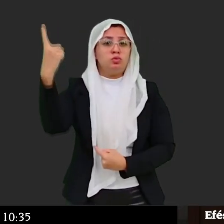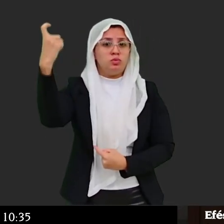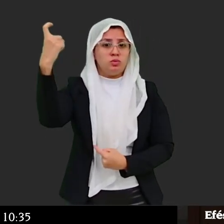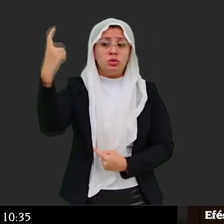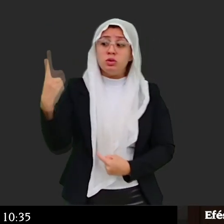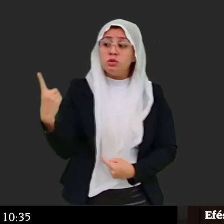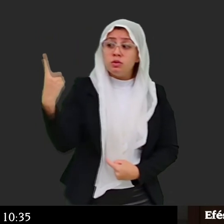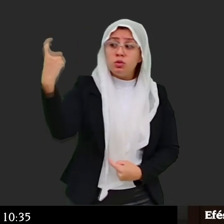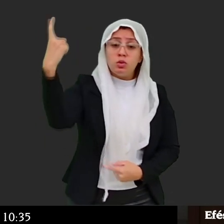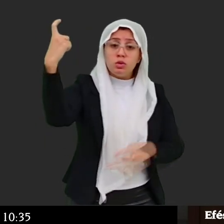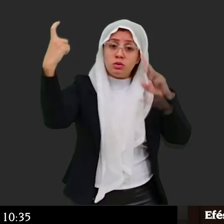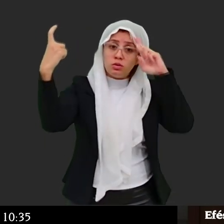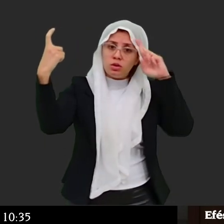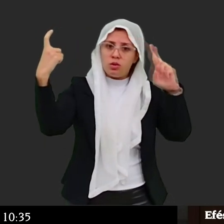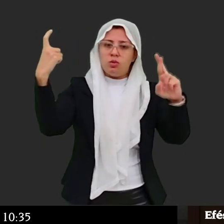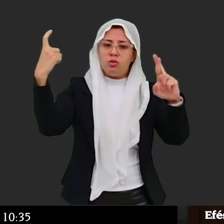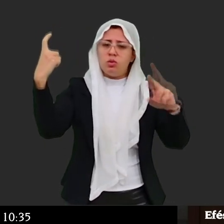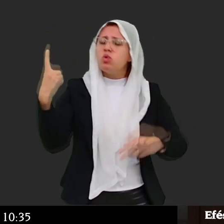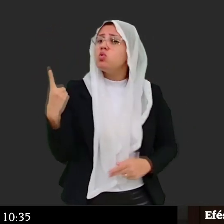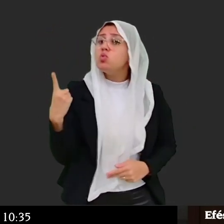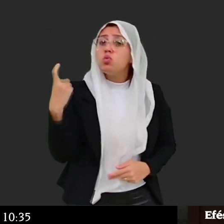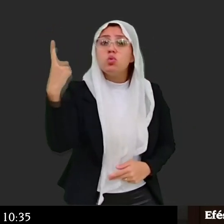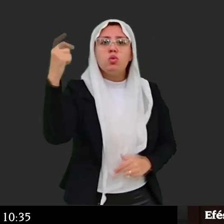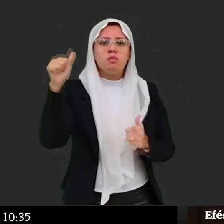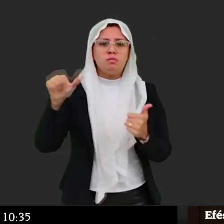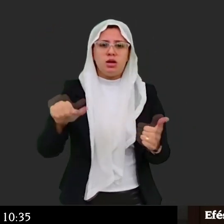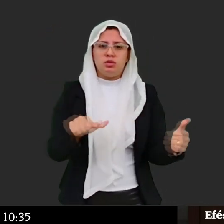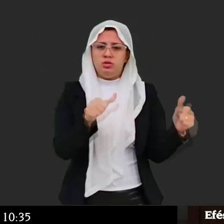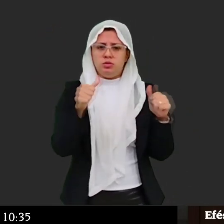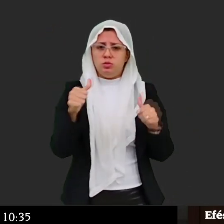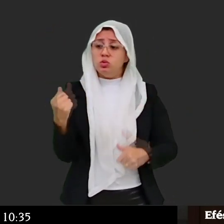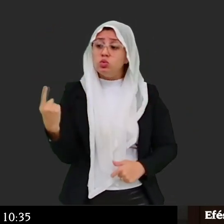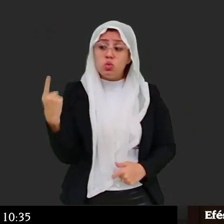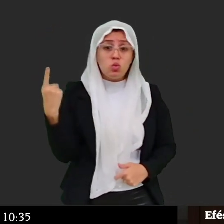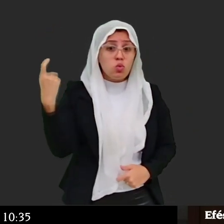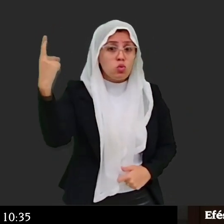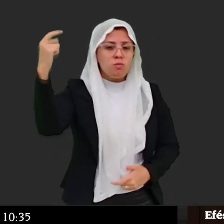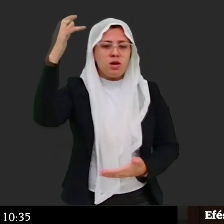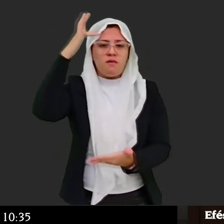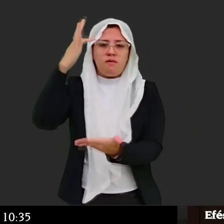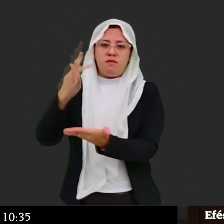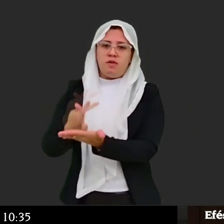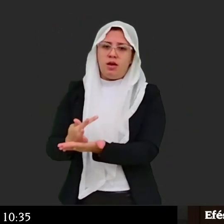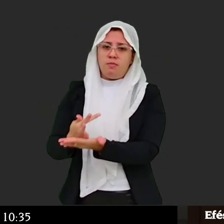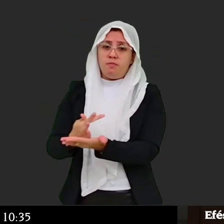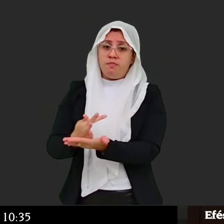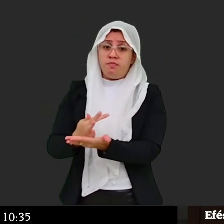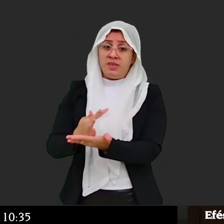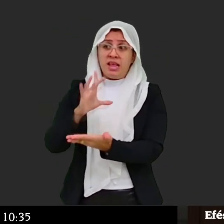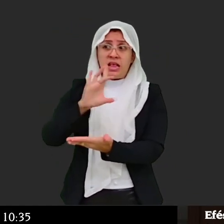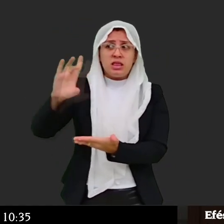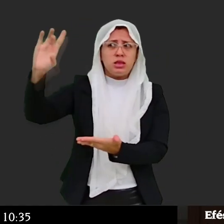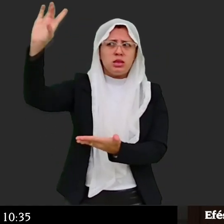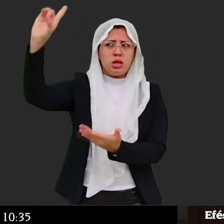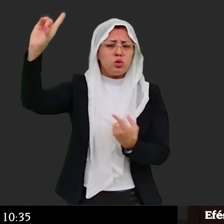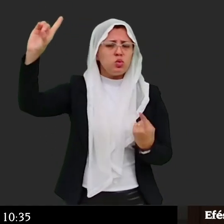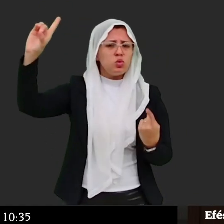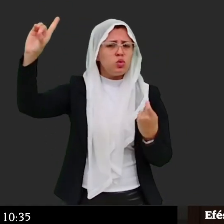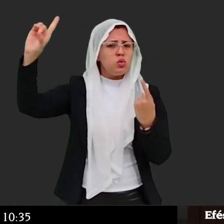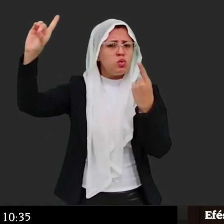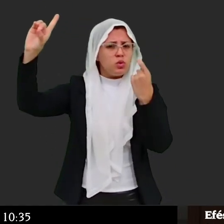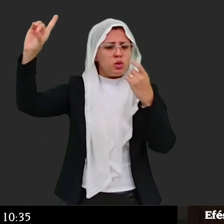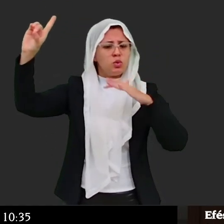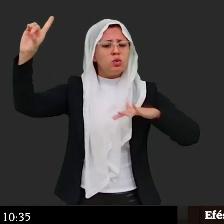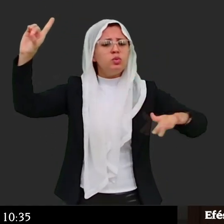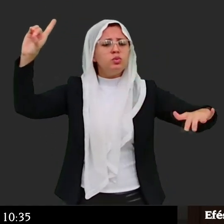fé, um só batismo, um só Deus e Pai de todos, o qual é